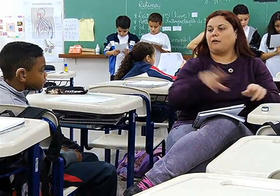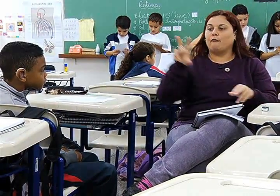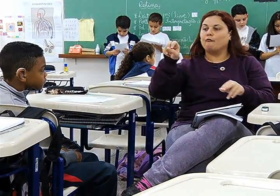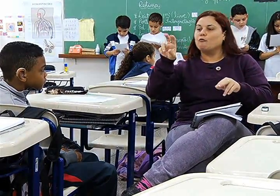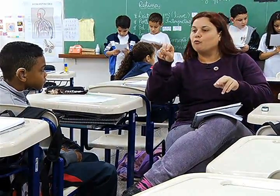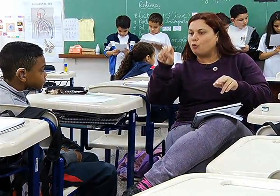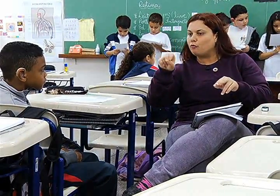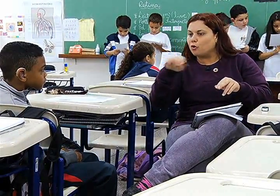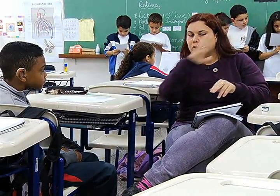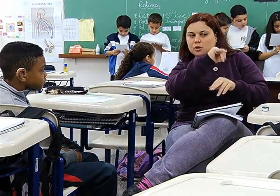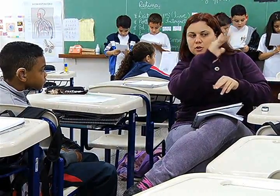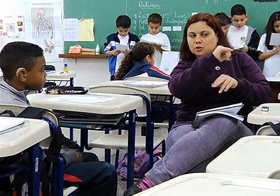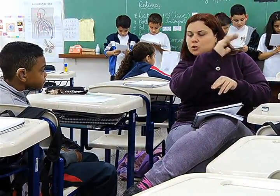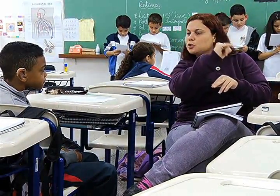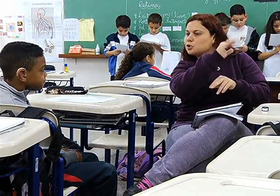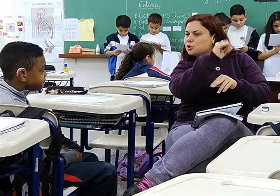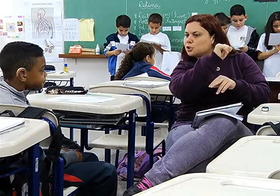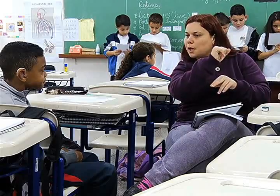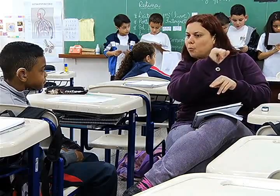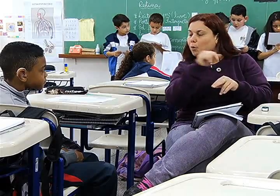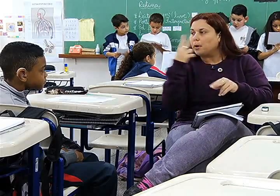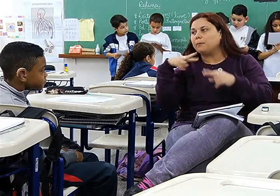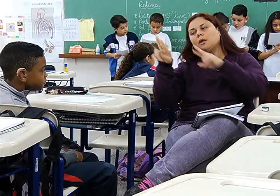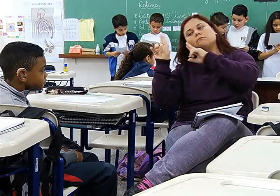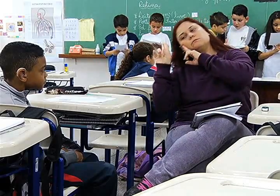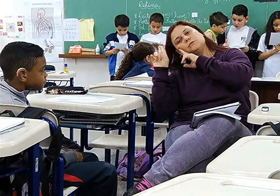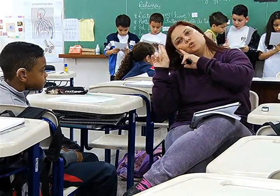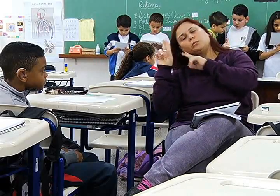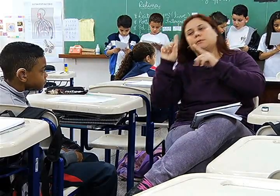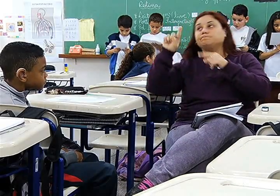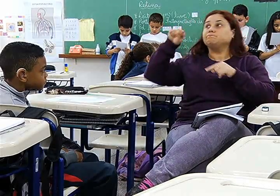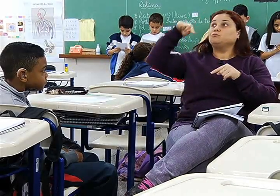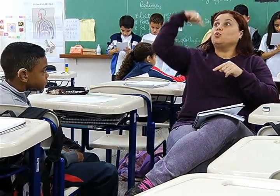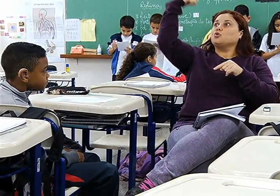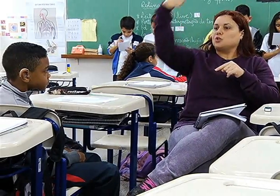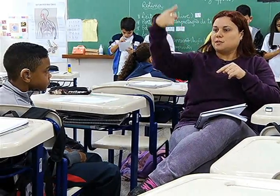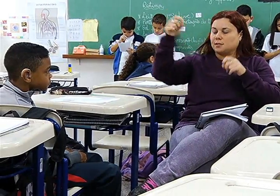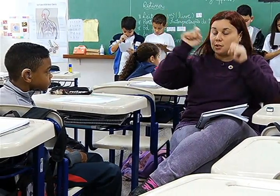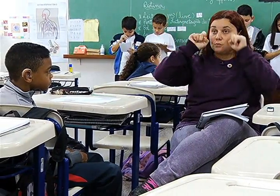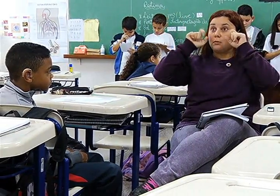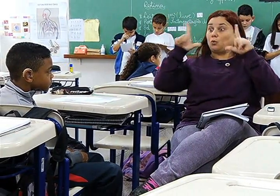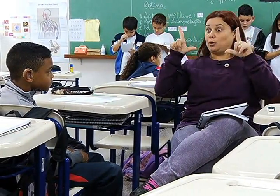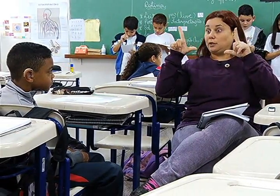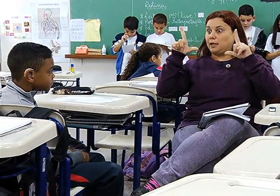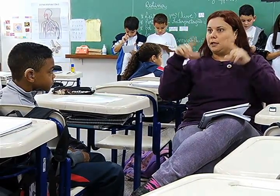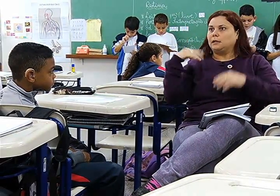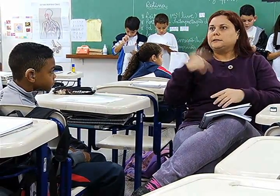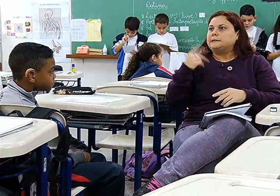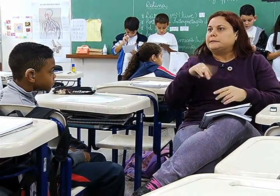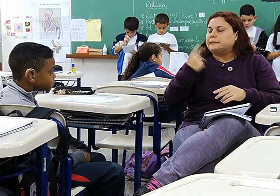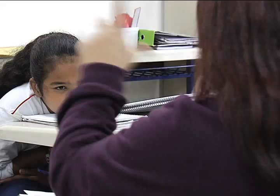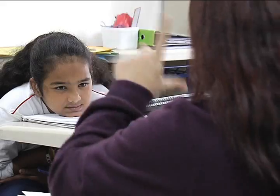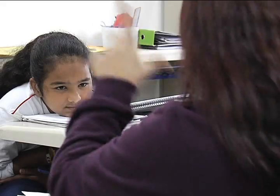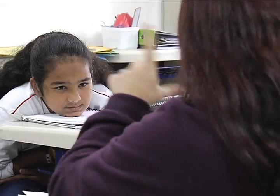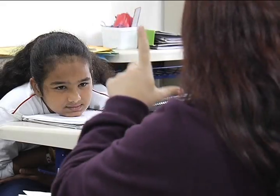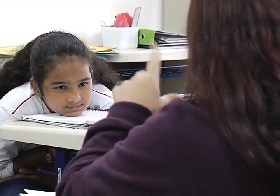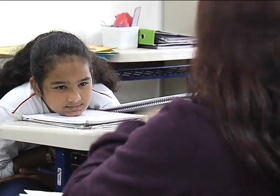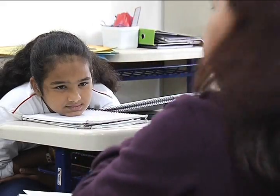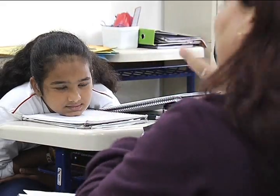aprendizagem do aluno surdo, o ensino de Libras, já nos primeiros anos de educação. Ela deve ser a língua materna dessas crianças, que